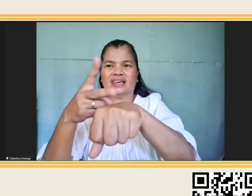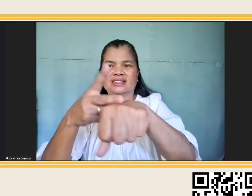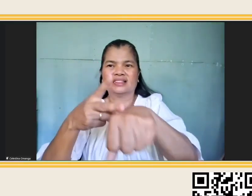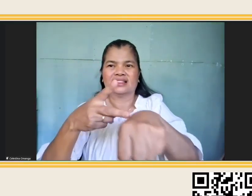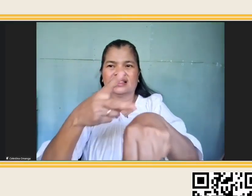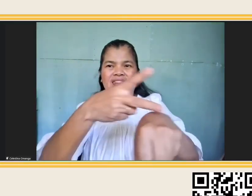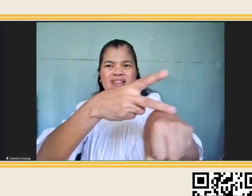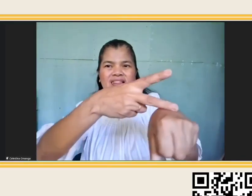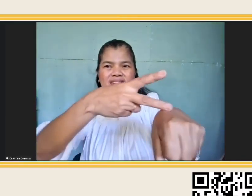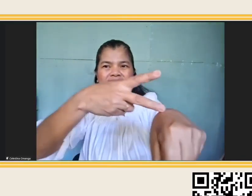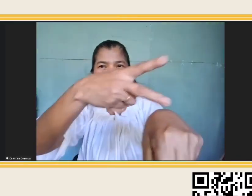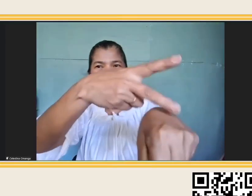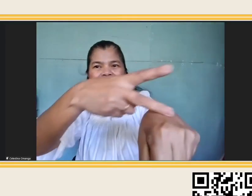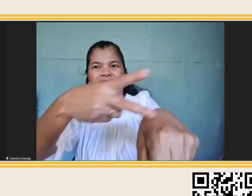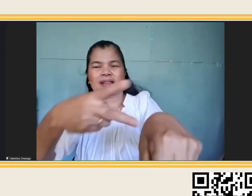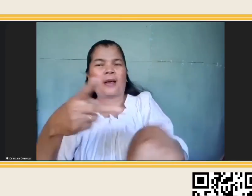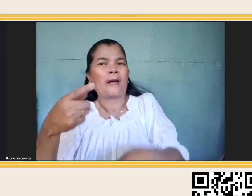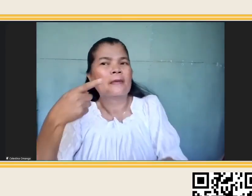Violet.